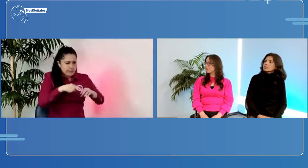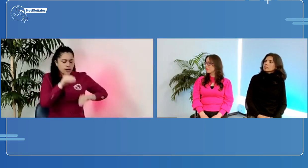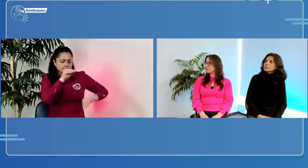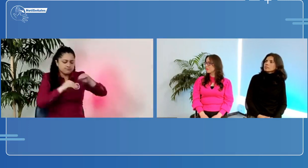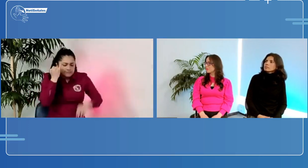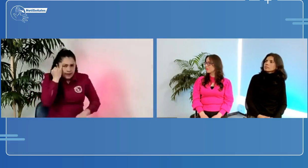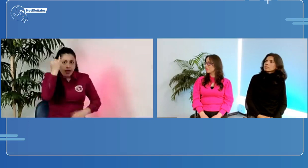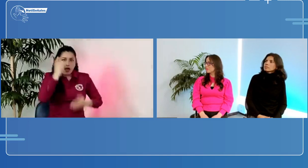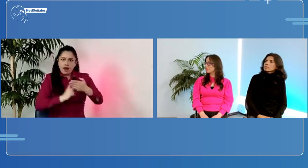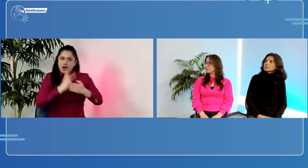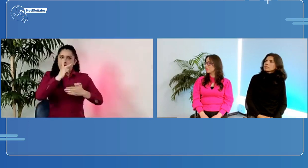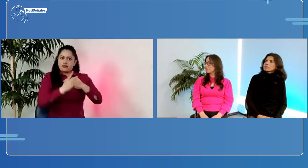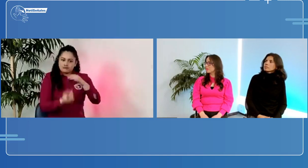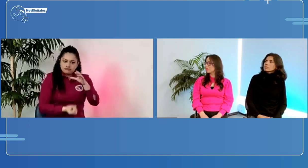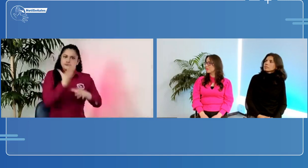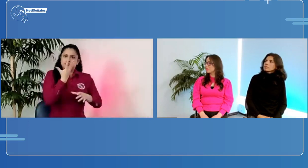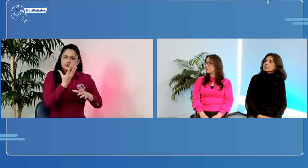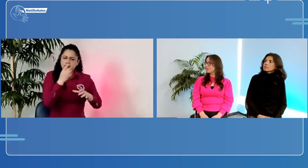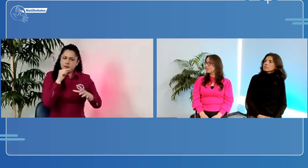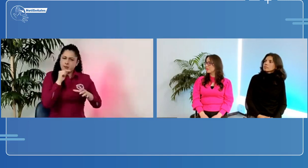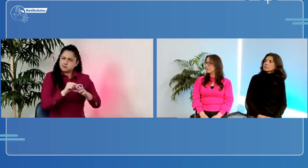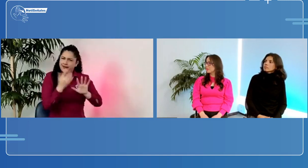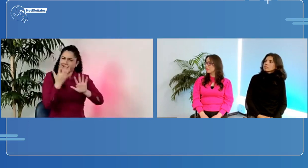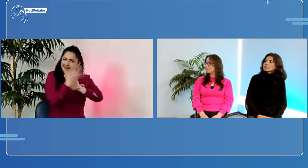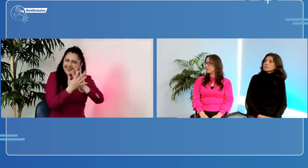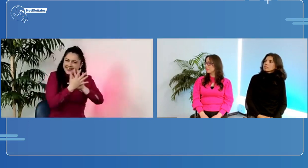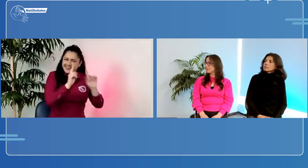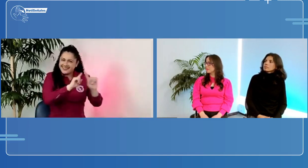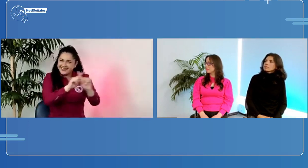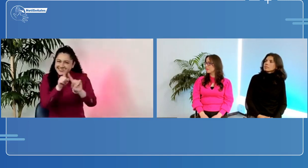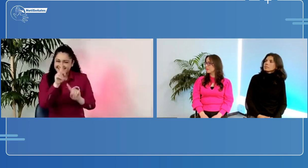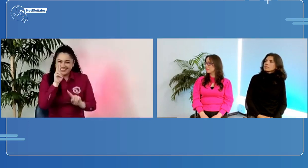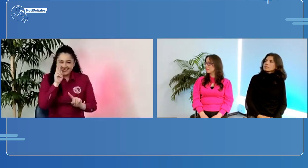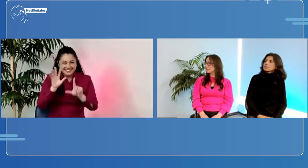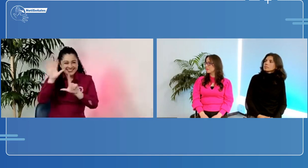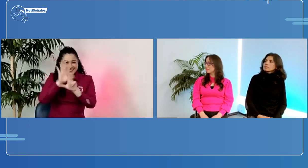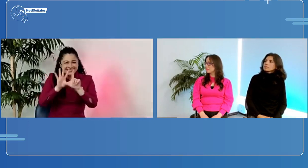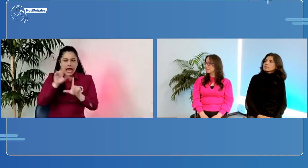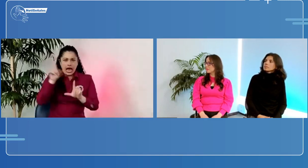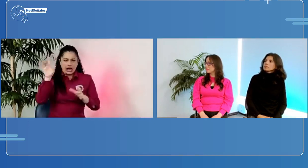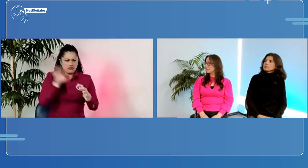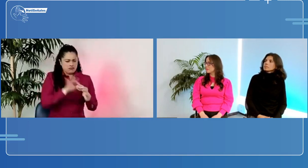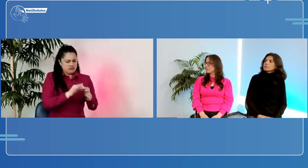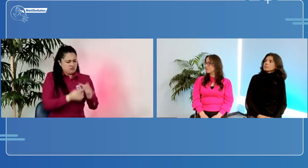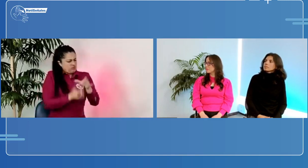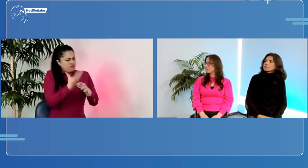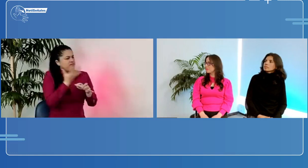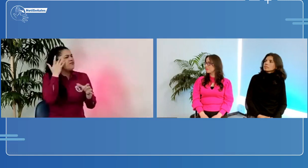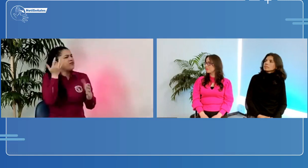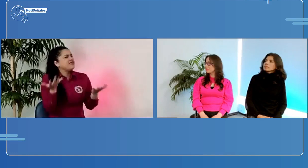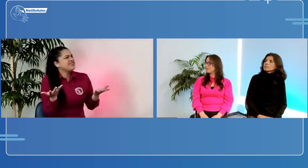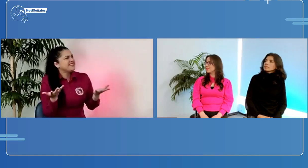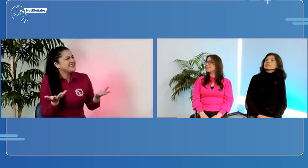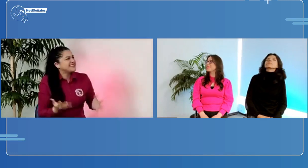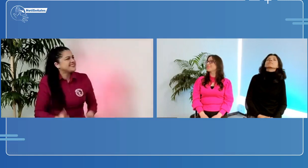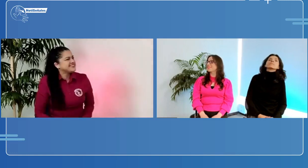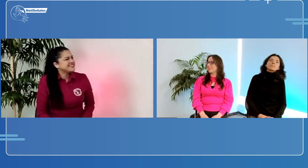como personas sordas están trabajando y pues también tuvieron esta idea de esta creación de señas, pero ¿por qué surge la